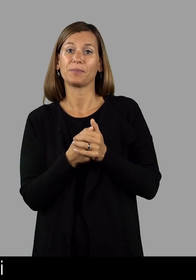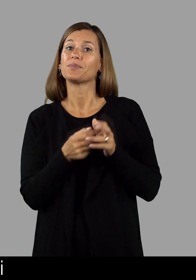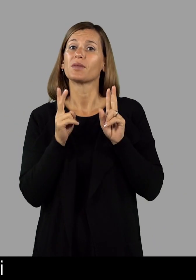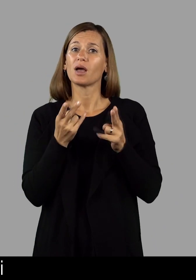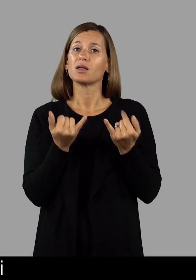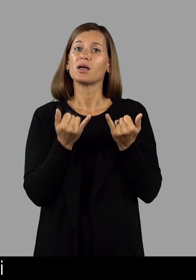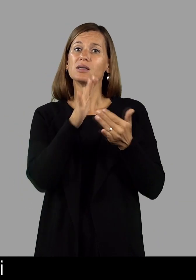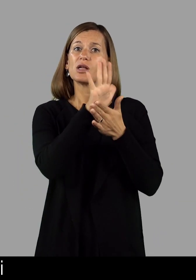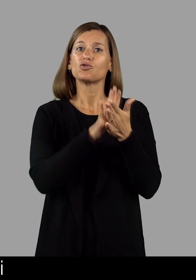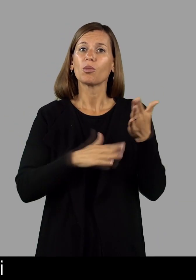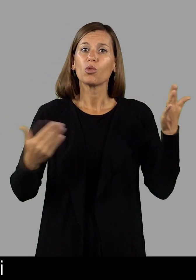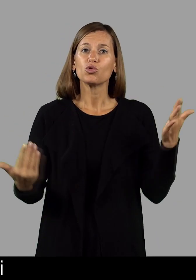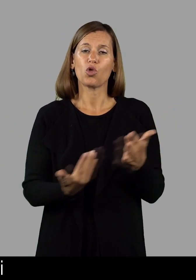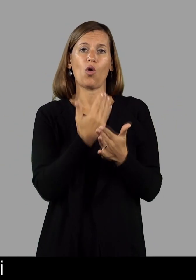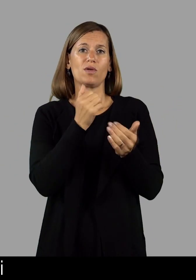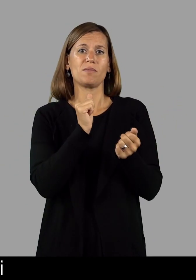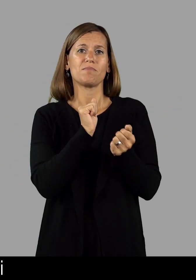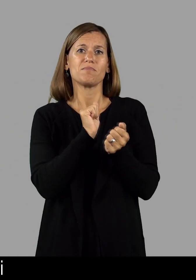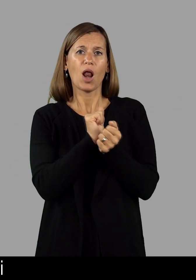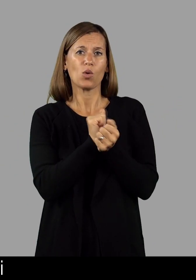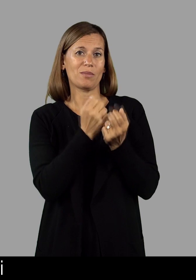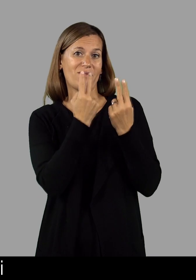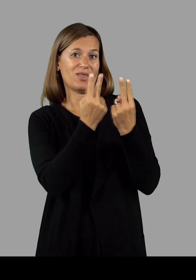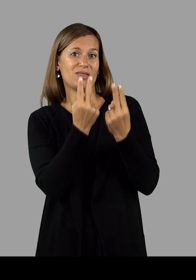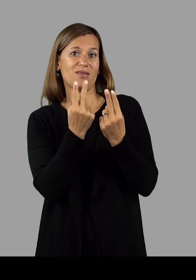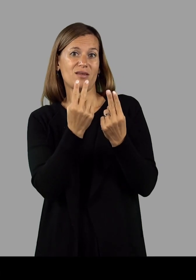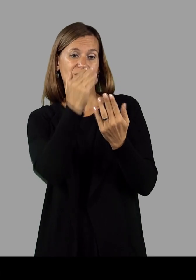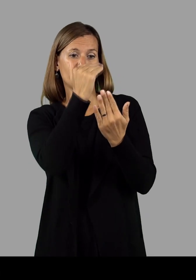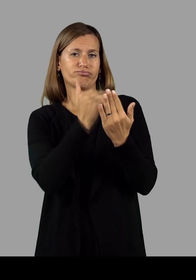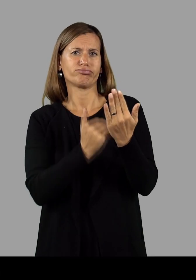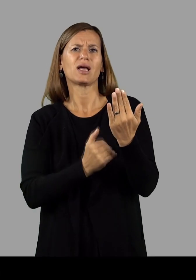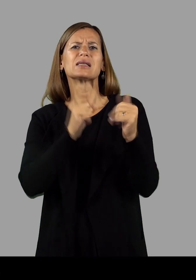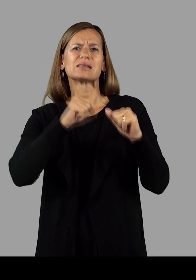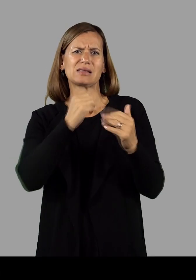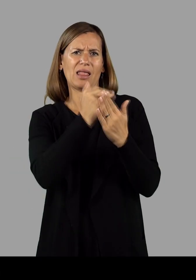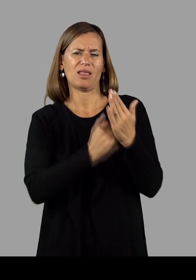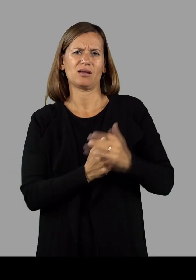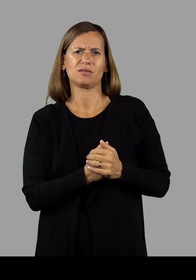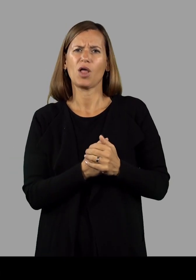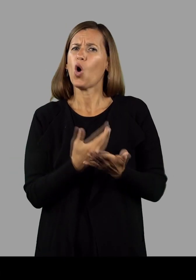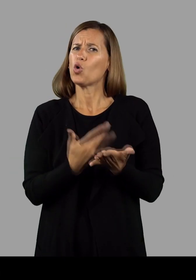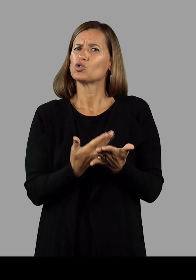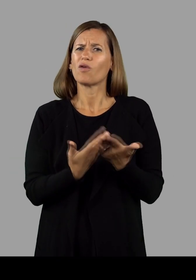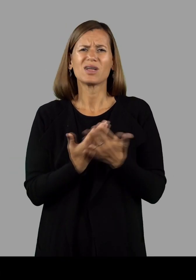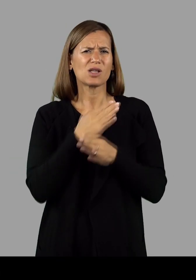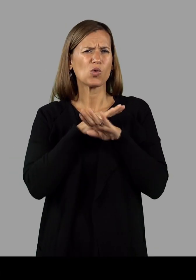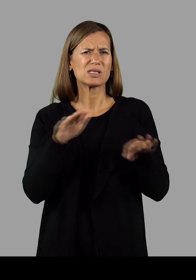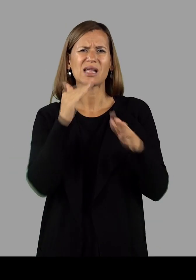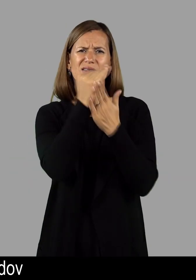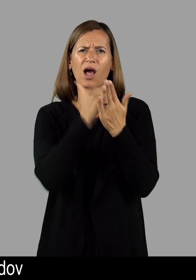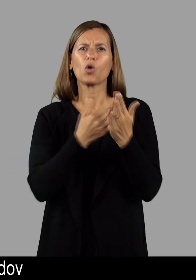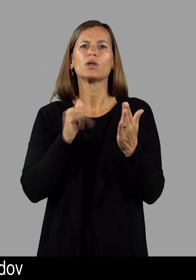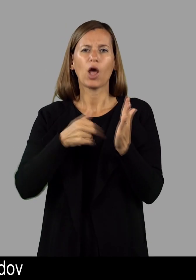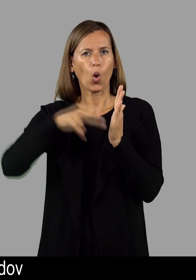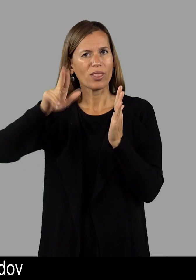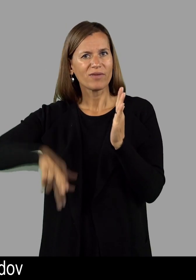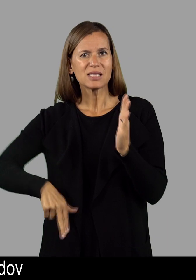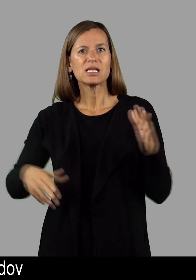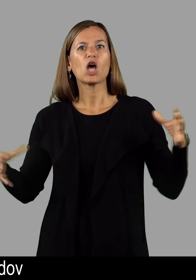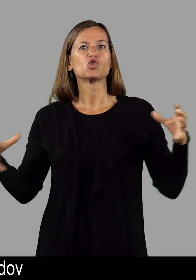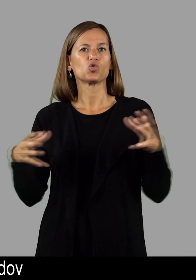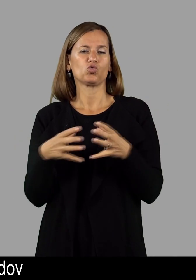Začnimo najprej z novimi pravnimi vidiki in standardi. Vemo, da je osnova za vse zakone in standarde Konvencija